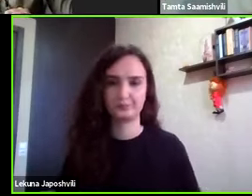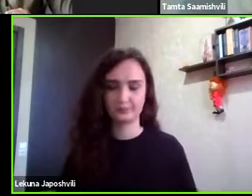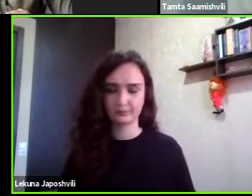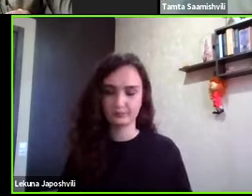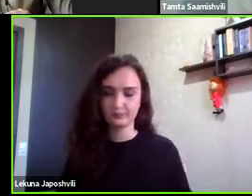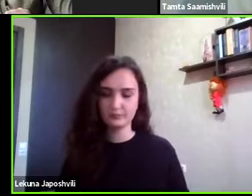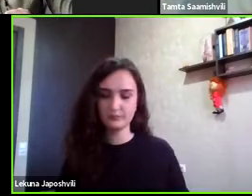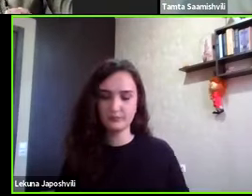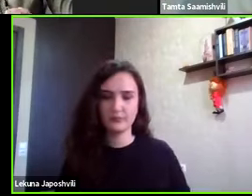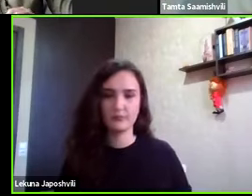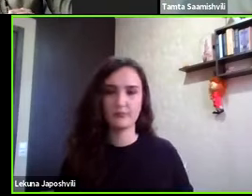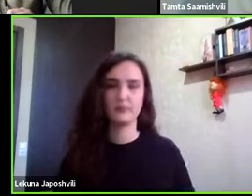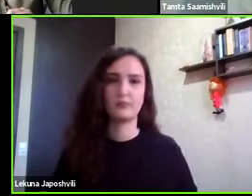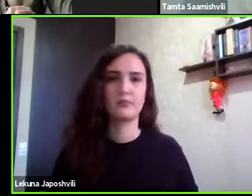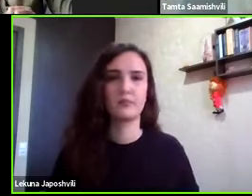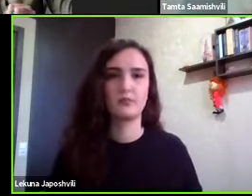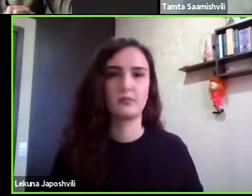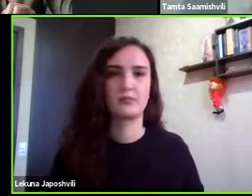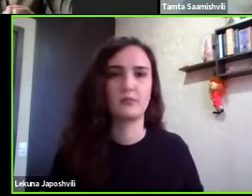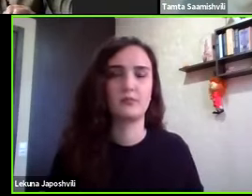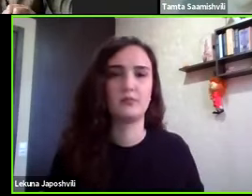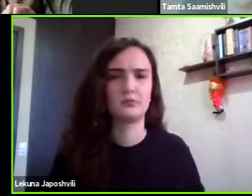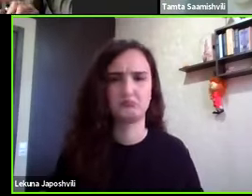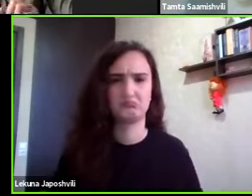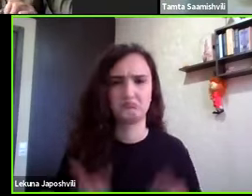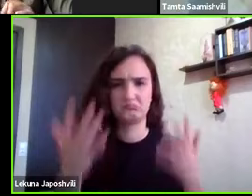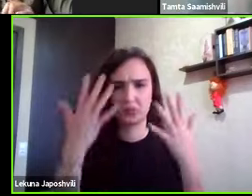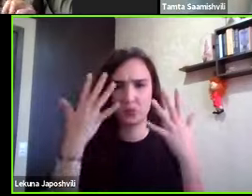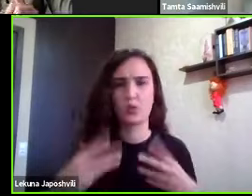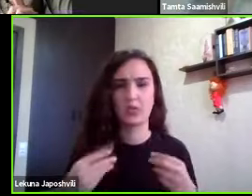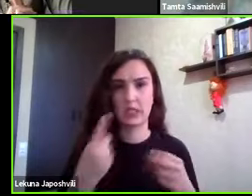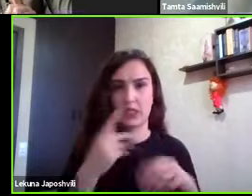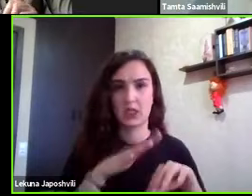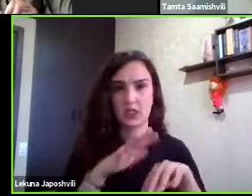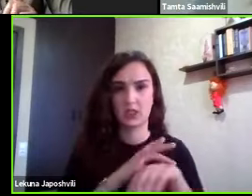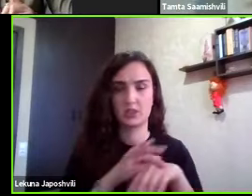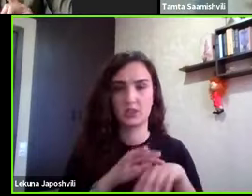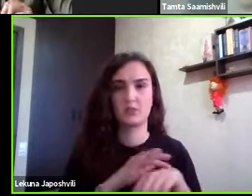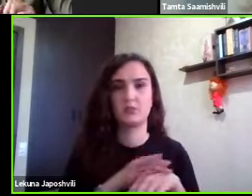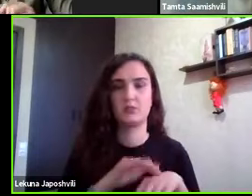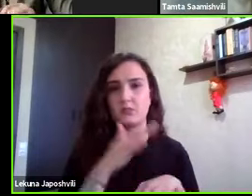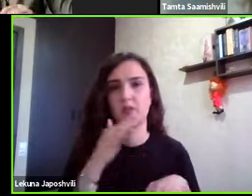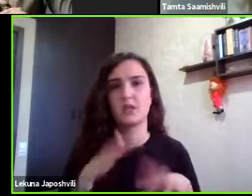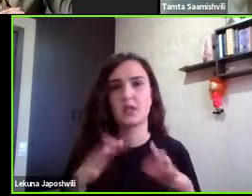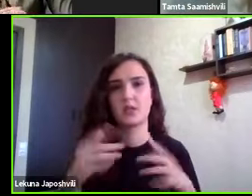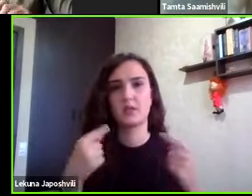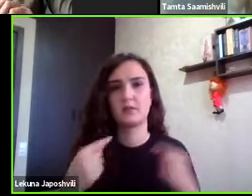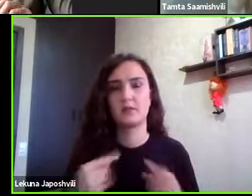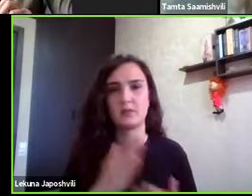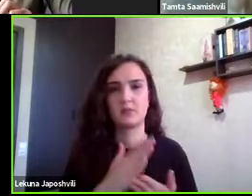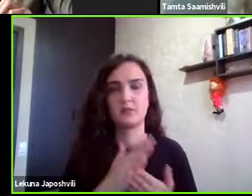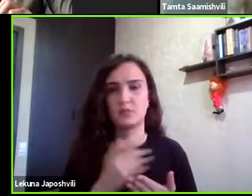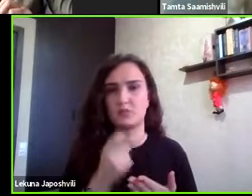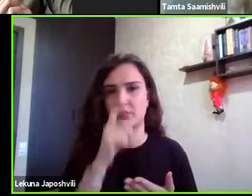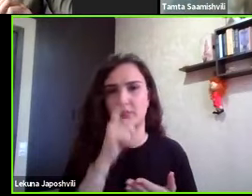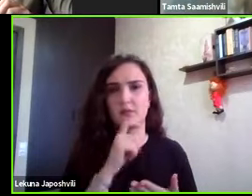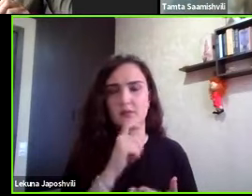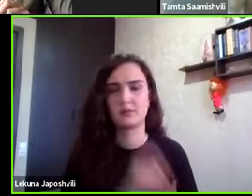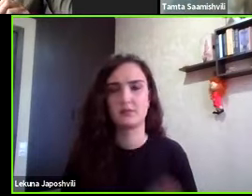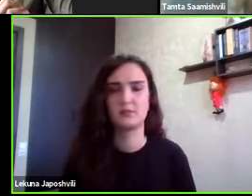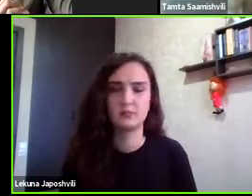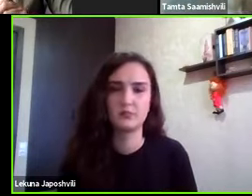ყველგან გადაუვიდა, ცოტა ვერ გავიგეთ, თუ გამ ერთ ადგილზე იყო, თუ ბევრგან აქვს, ესე იგი ცოტა ვერ გავიგეთ,